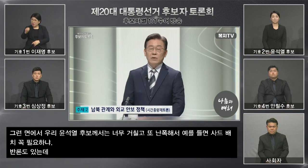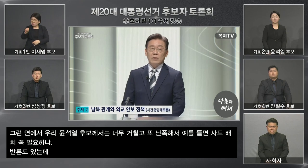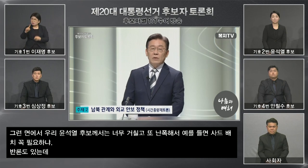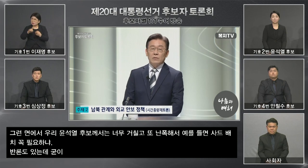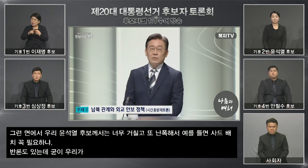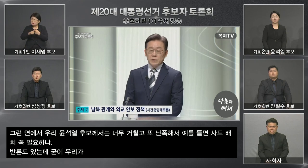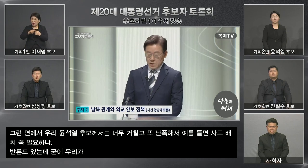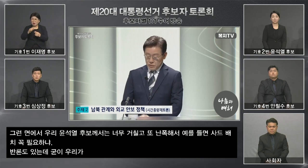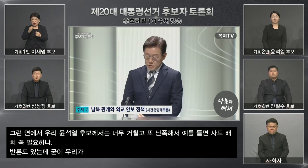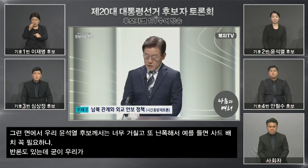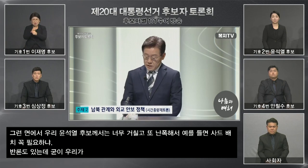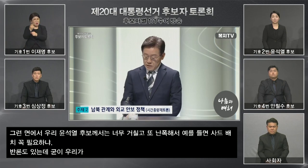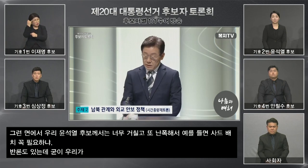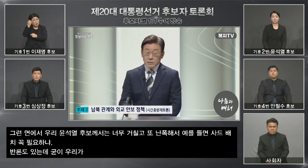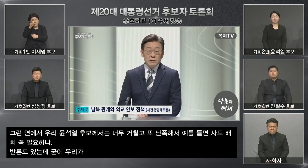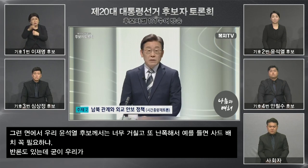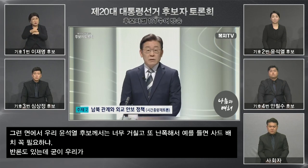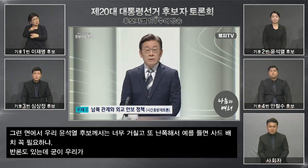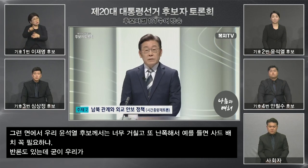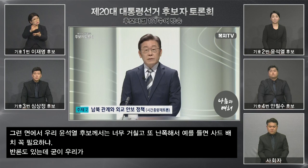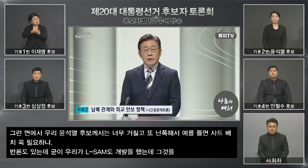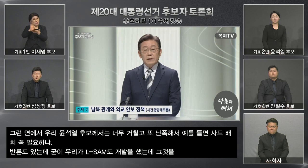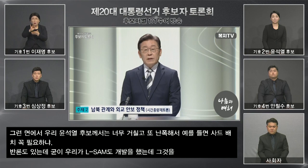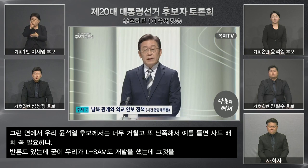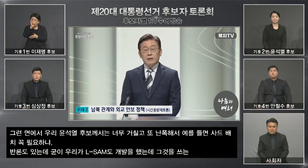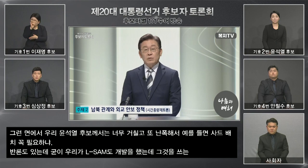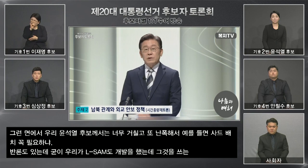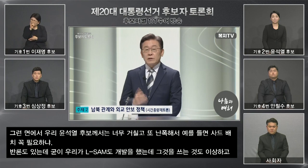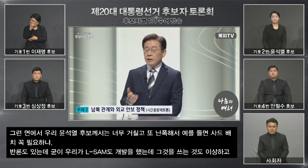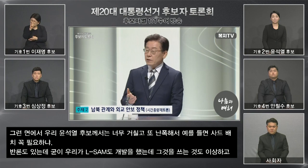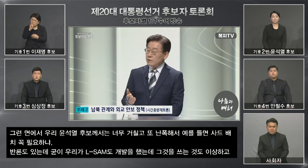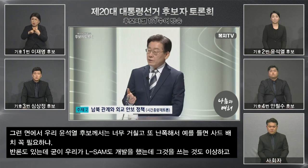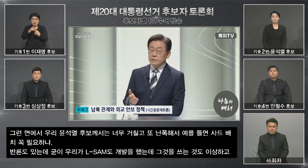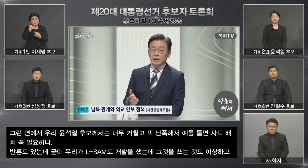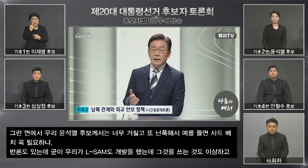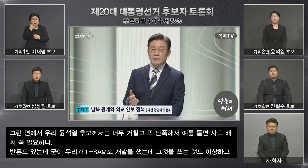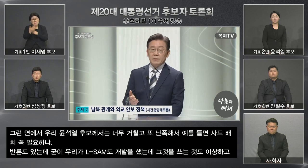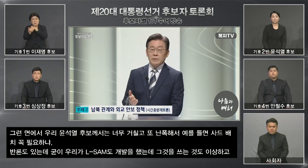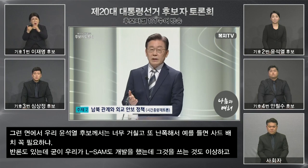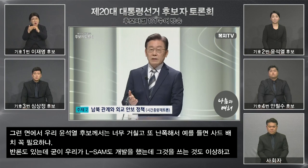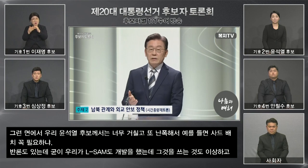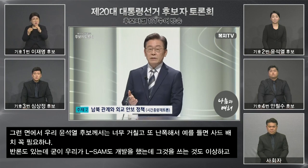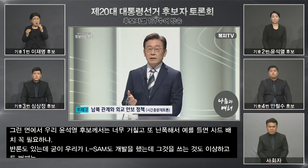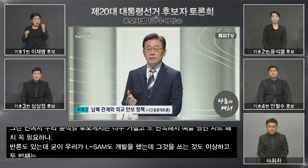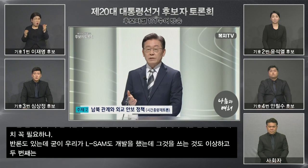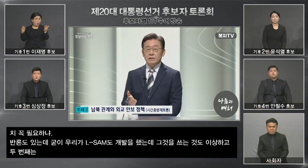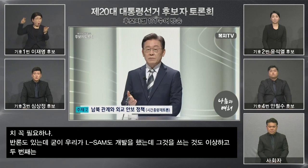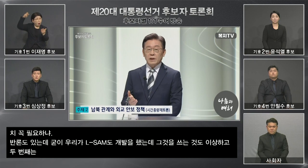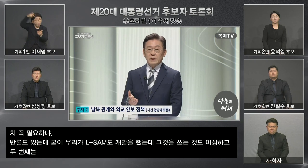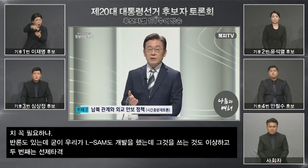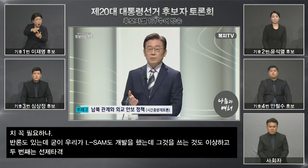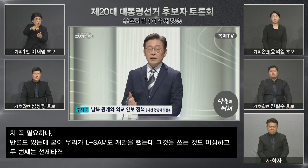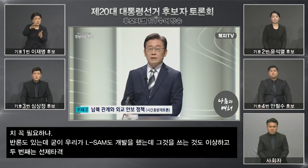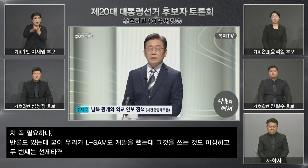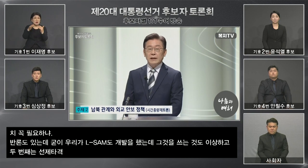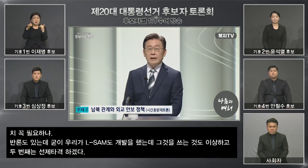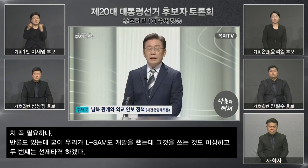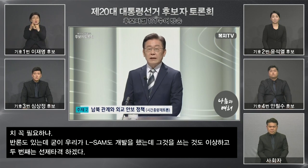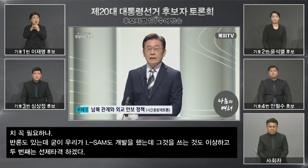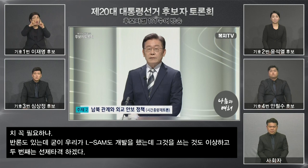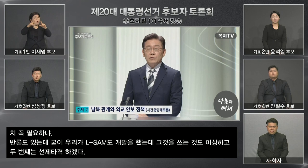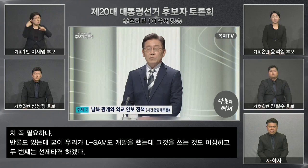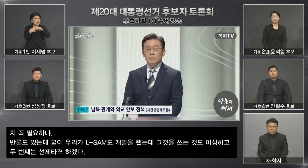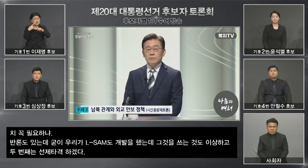이상하고 두 번째로 선제 타격하겠다. 선제 타격 전쟁 개시 아닙니까? 그런 얘기를 그렇게 심하게 쉽게